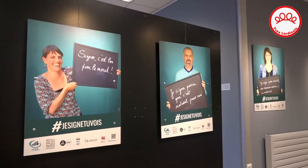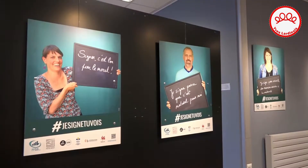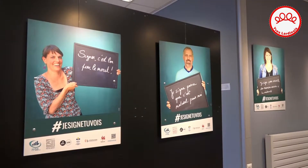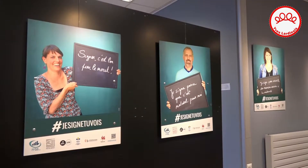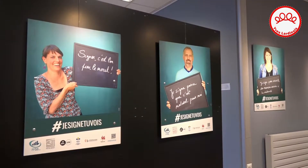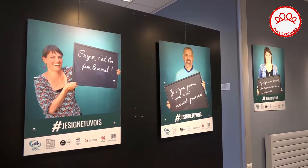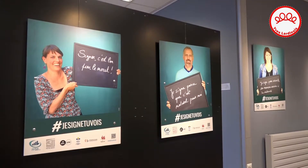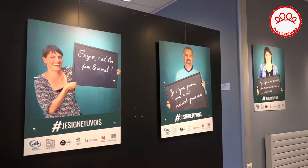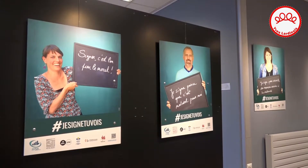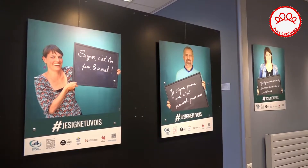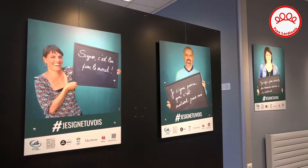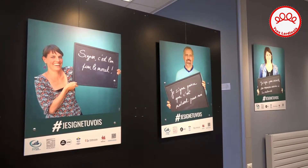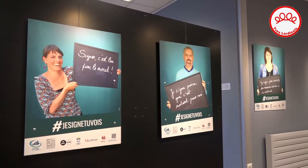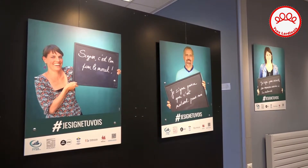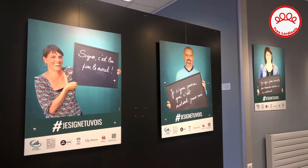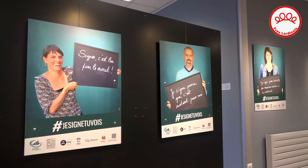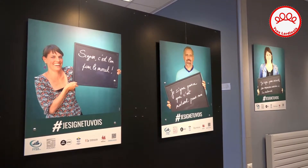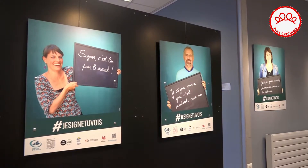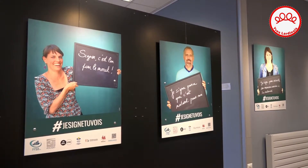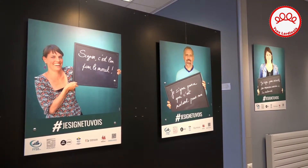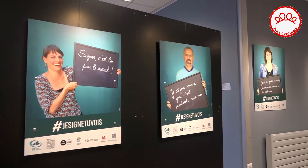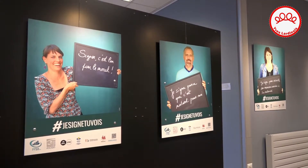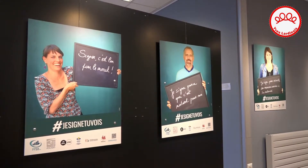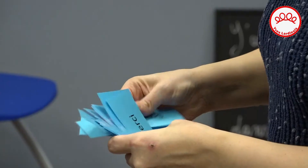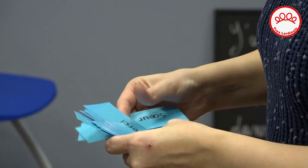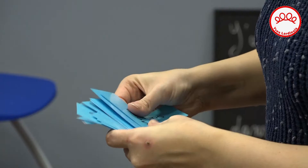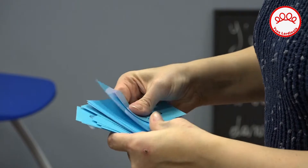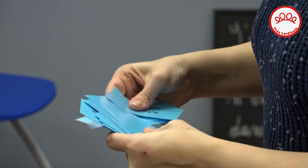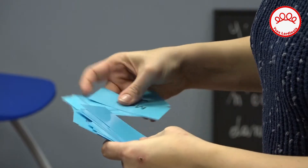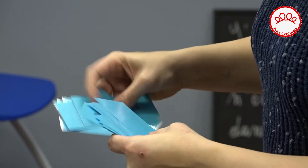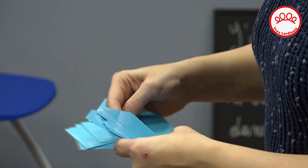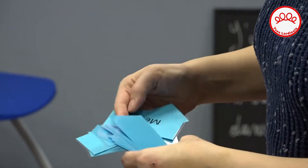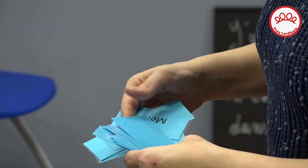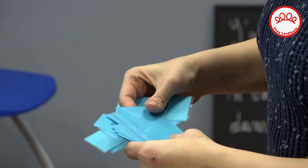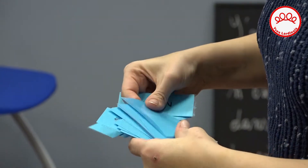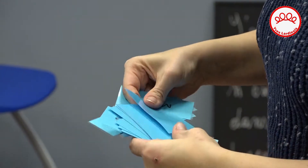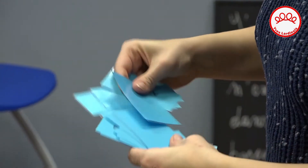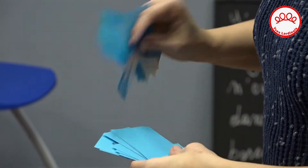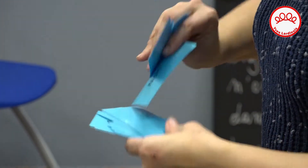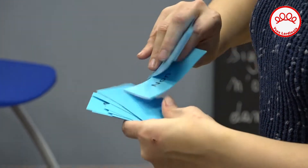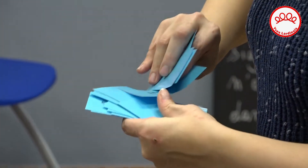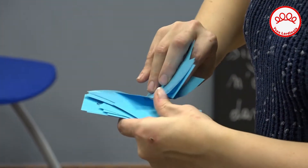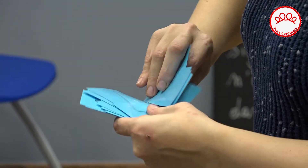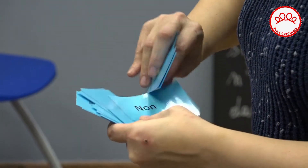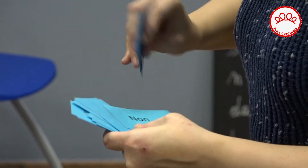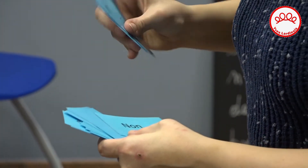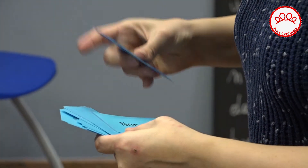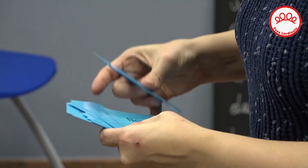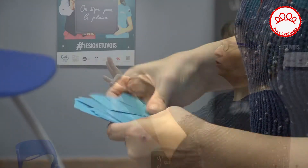cours dans les écoles pour apprendre aux enfants la langue des signes, parce que c'est très important. On leur apprend bien l'anglais, leur apprend bien le néerlandais, pourquoi pas la langue